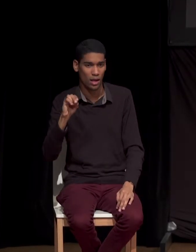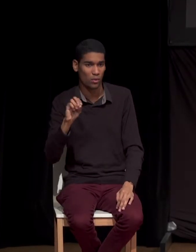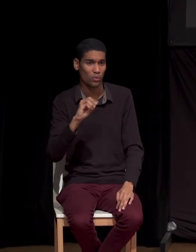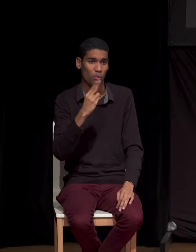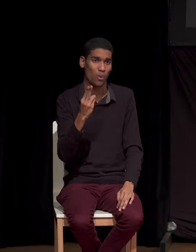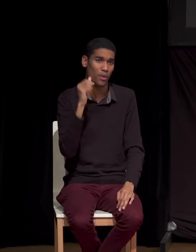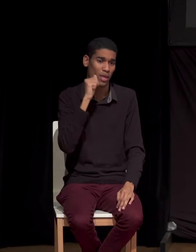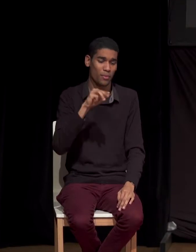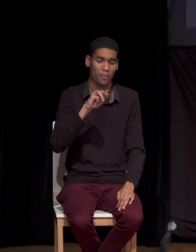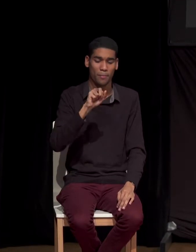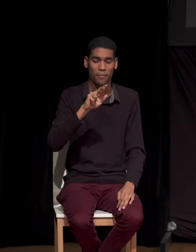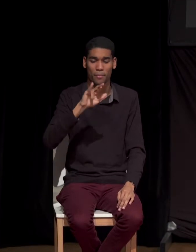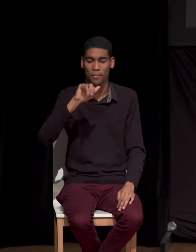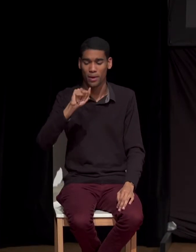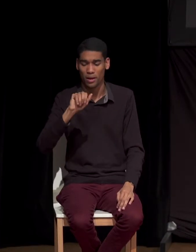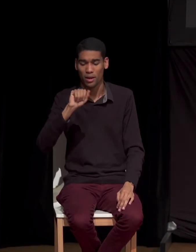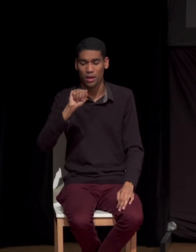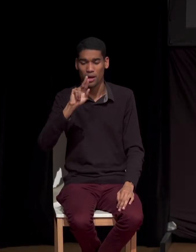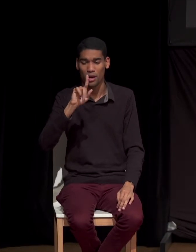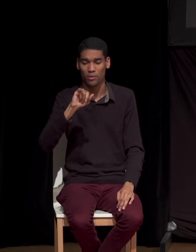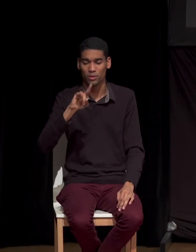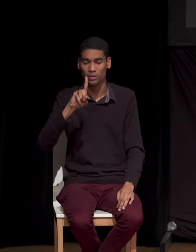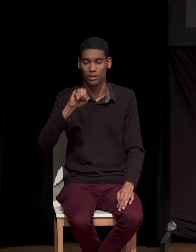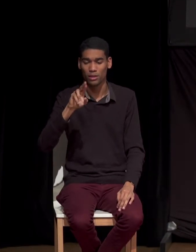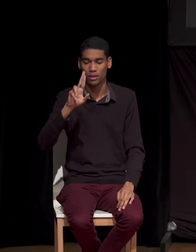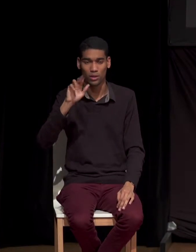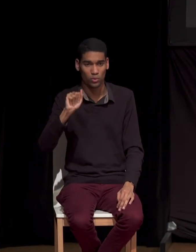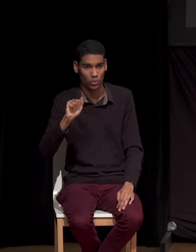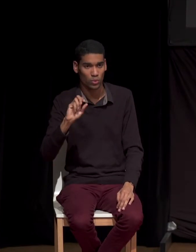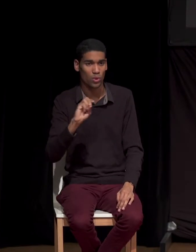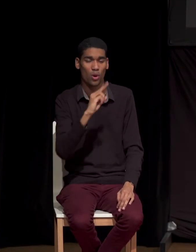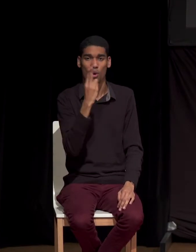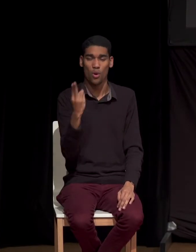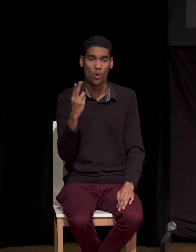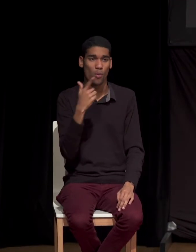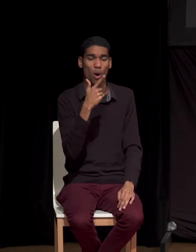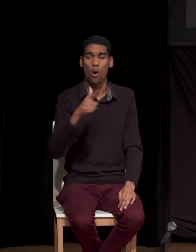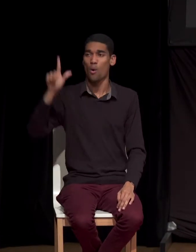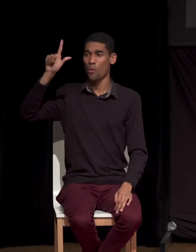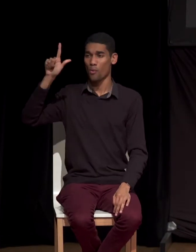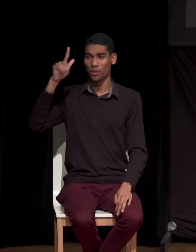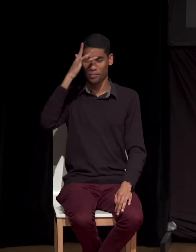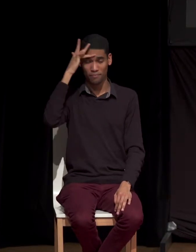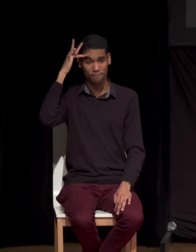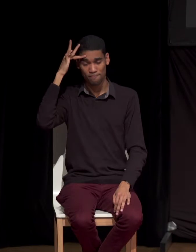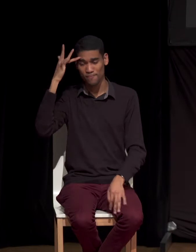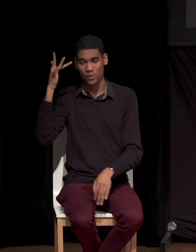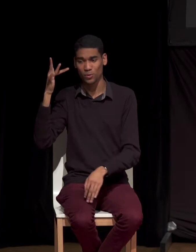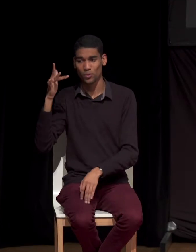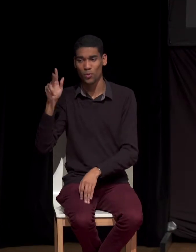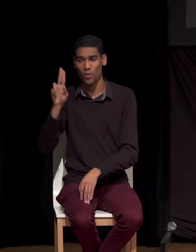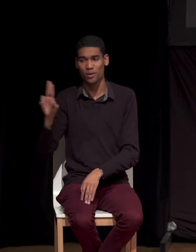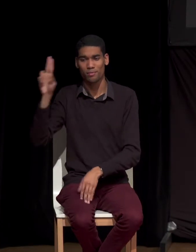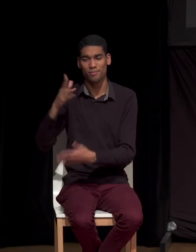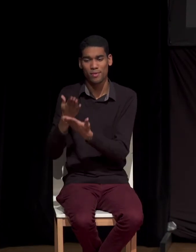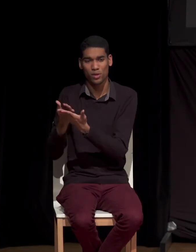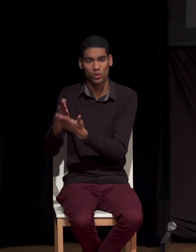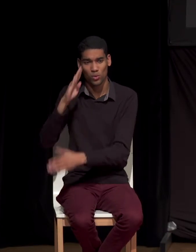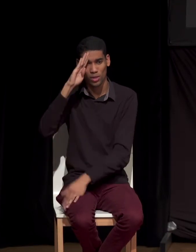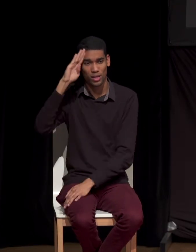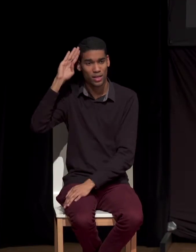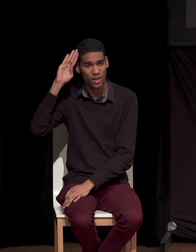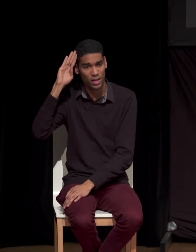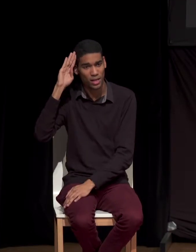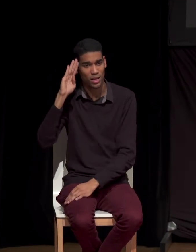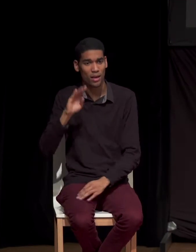Auxiliadora, ou outros acadêmicos como a Lélia Gonzalez, que também era militante, ou